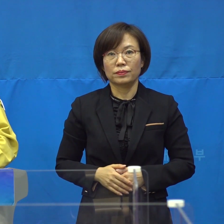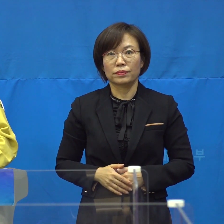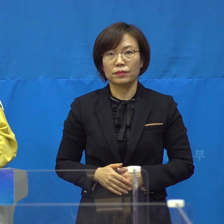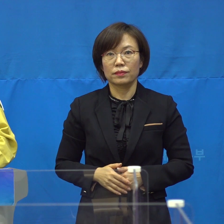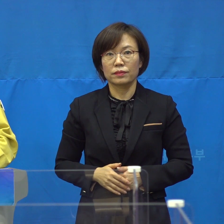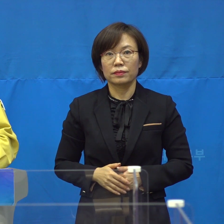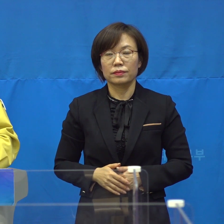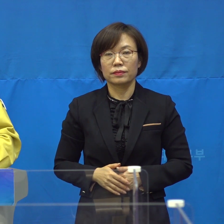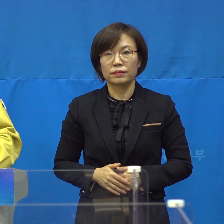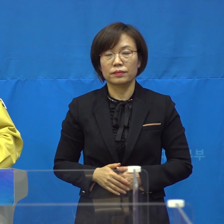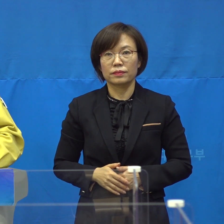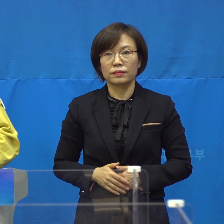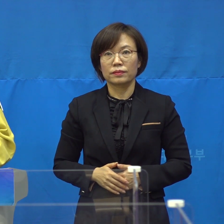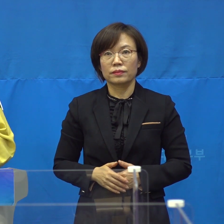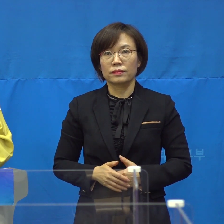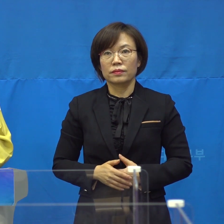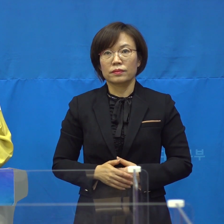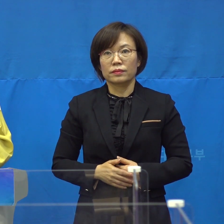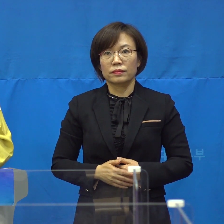7페이지입니다.